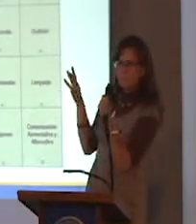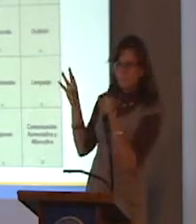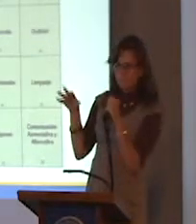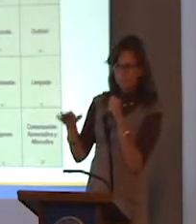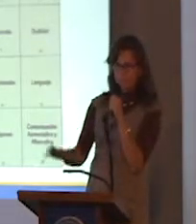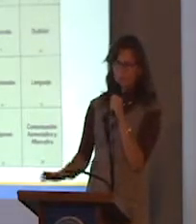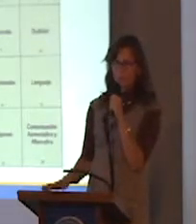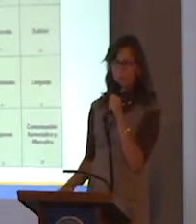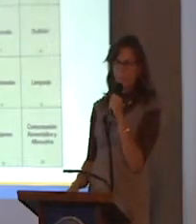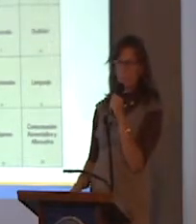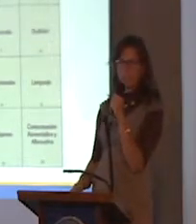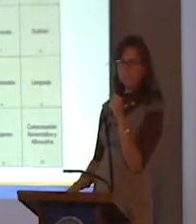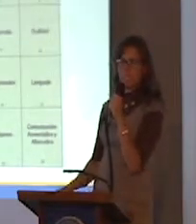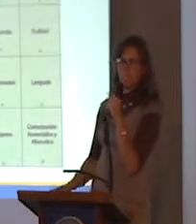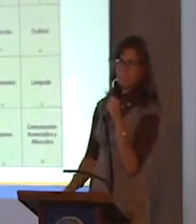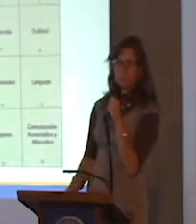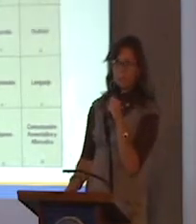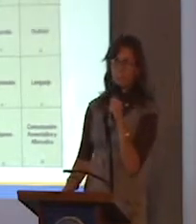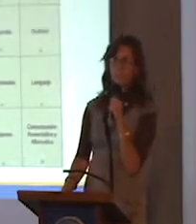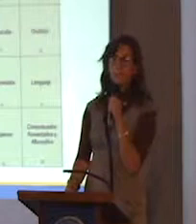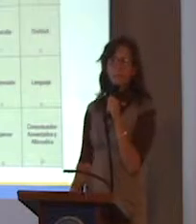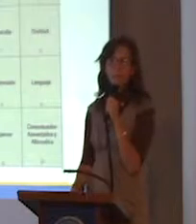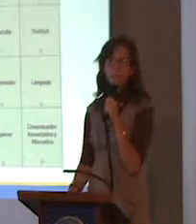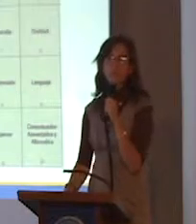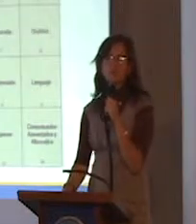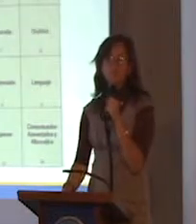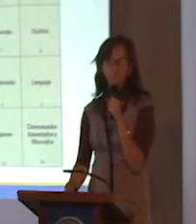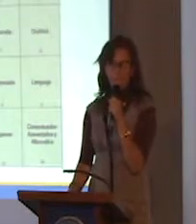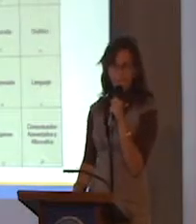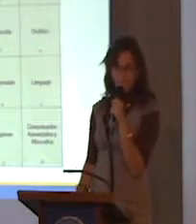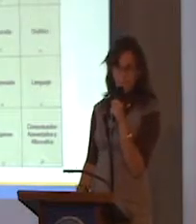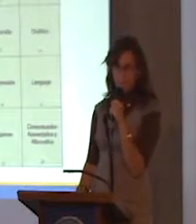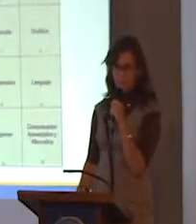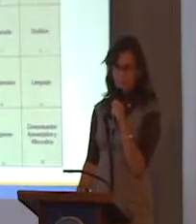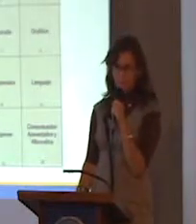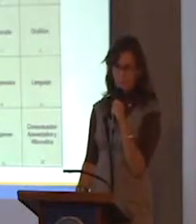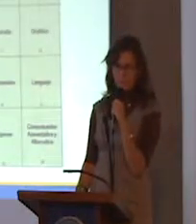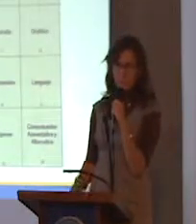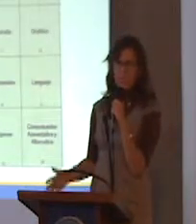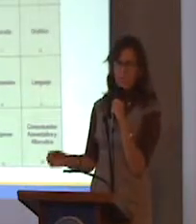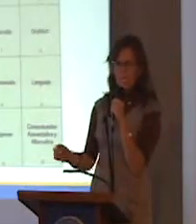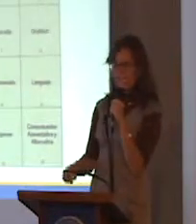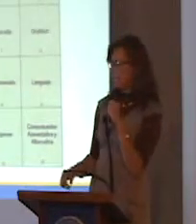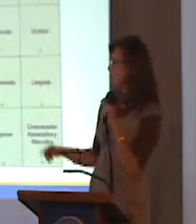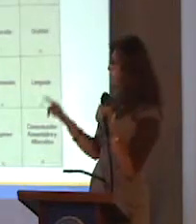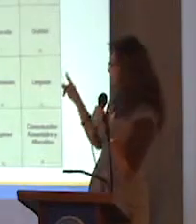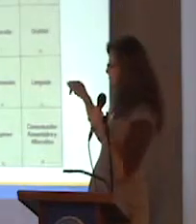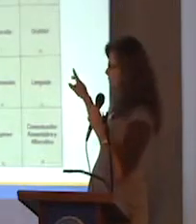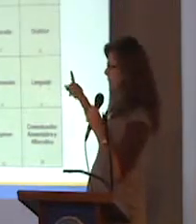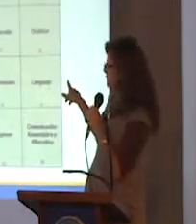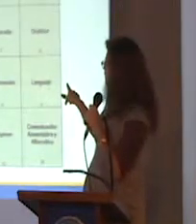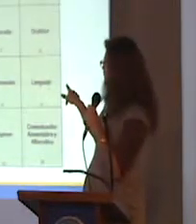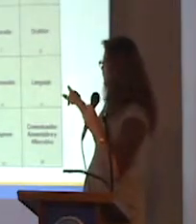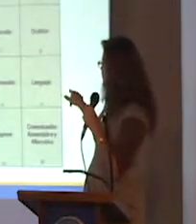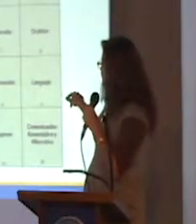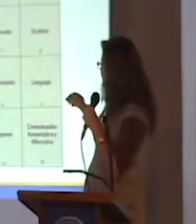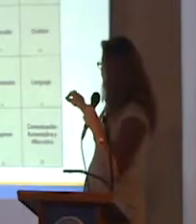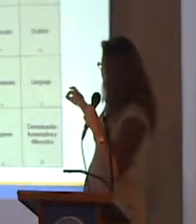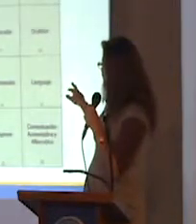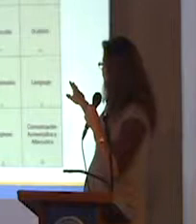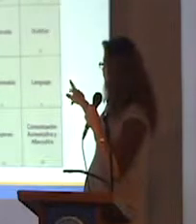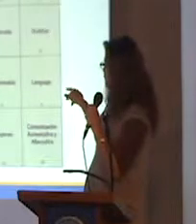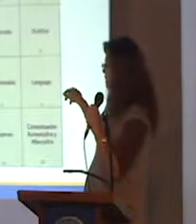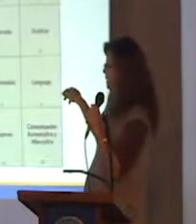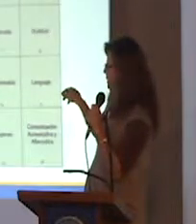experiencias comunicativas, ¿sí? Entonces ellos hacían una agrupación libre, la que ellos consideraran que debía ser, y en esta tabla